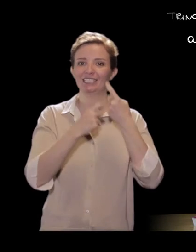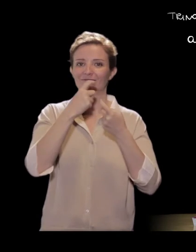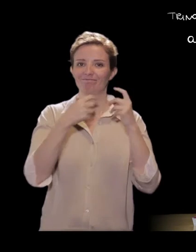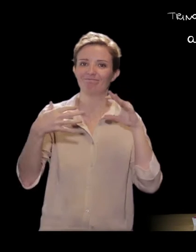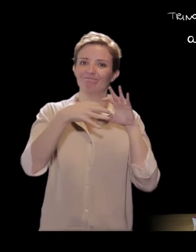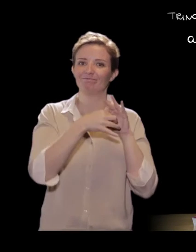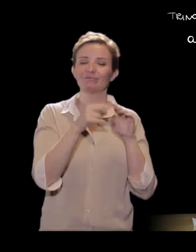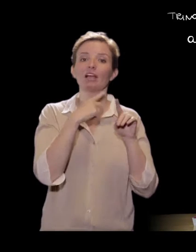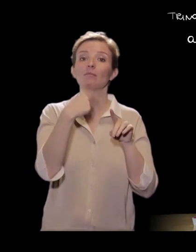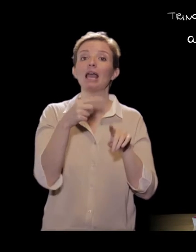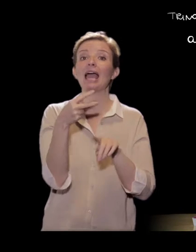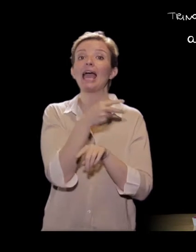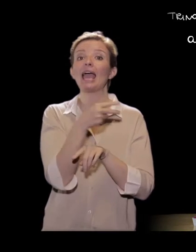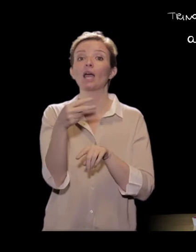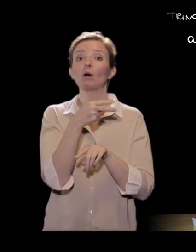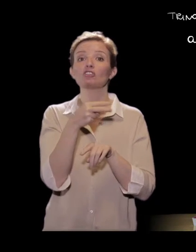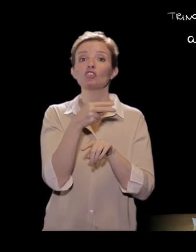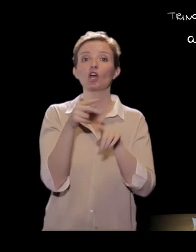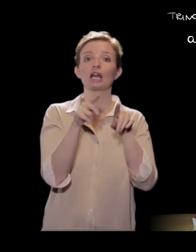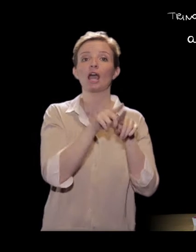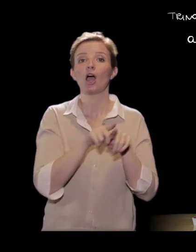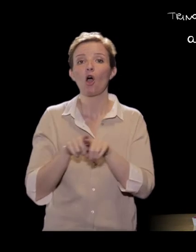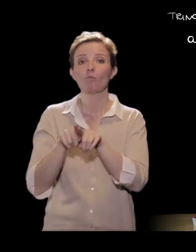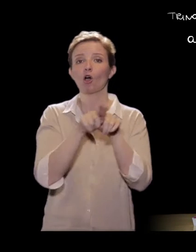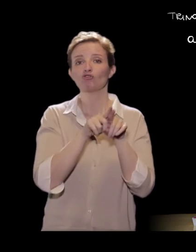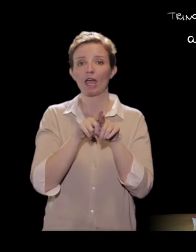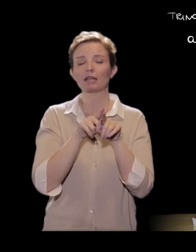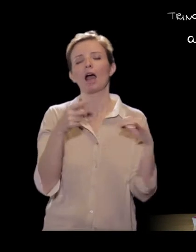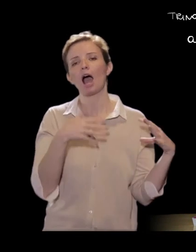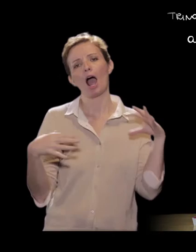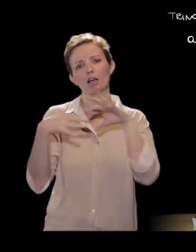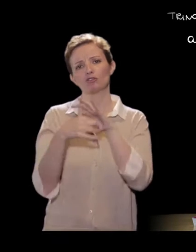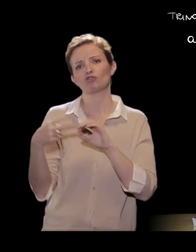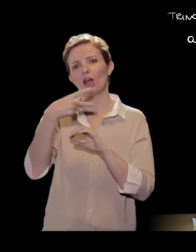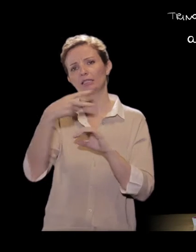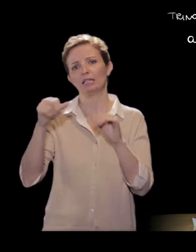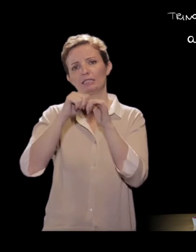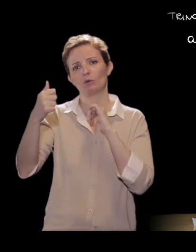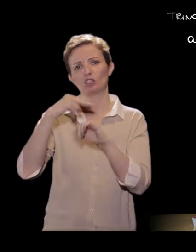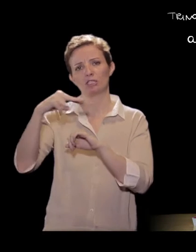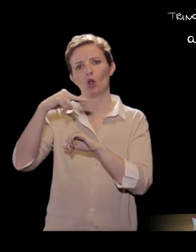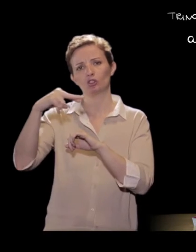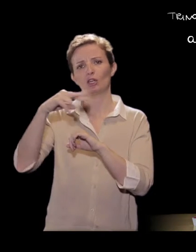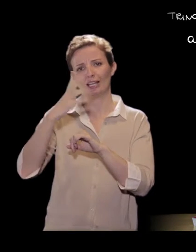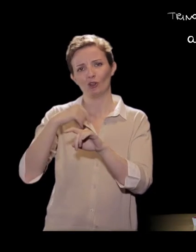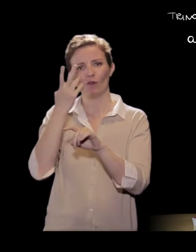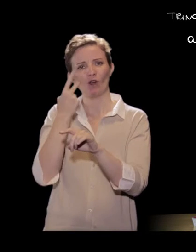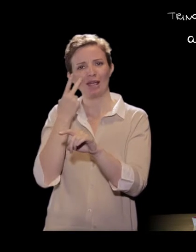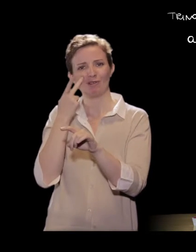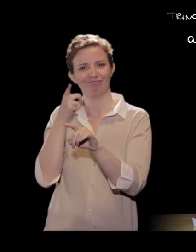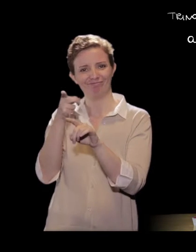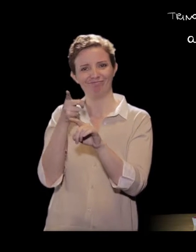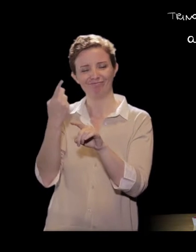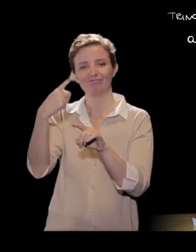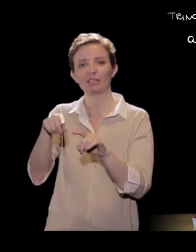definita equazione omogenea associata alla disequazione di secondo grado che di cui vogliamo studiare il segno